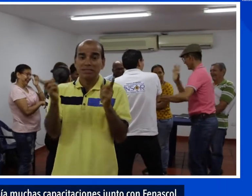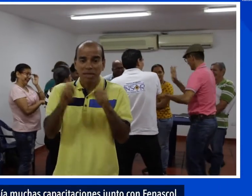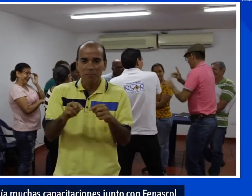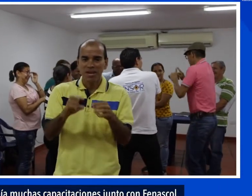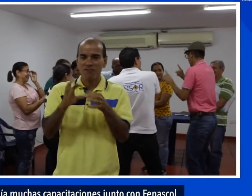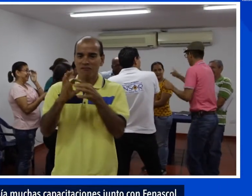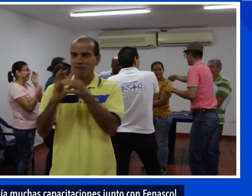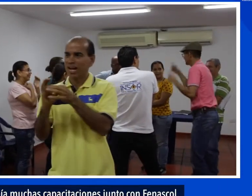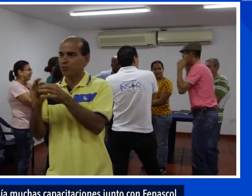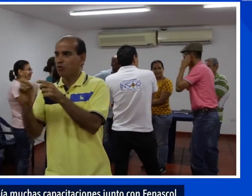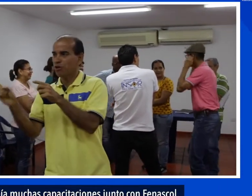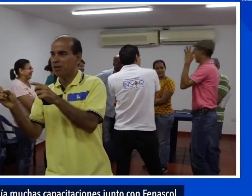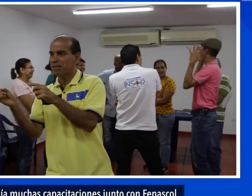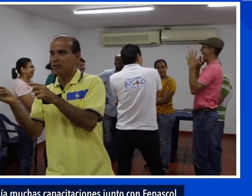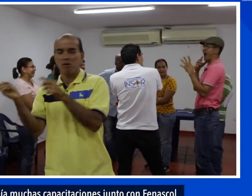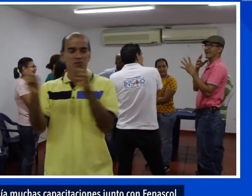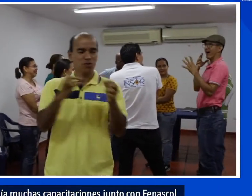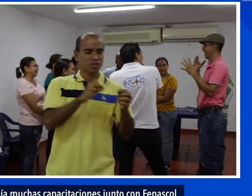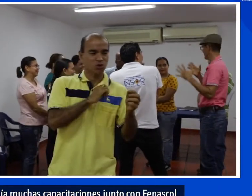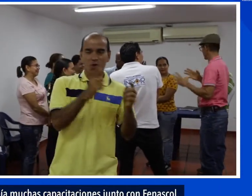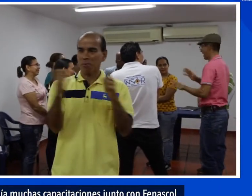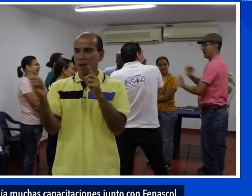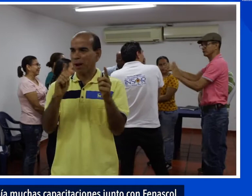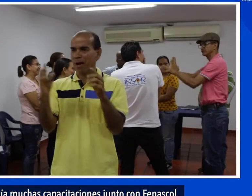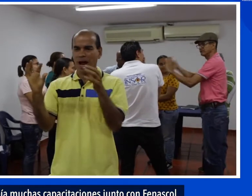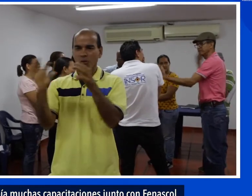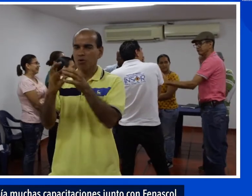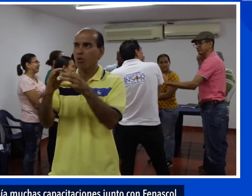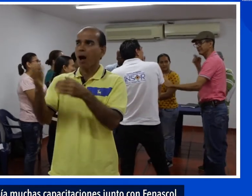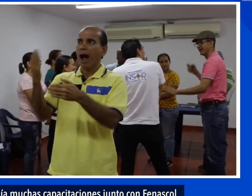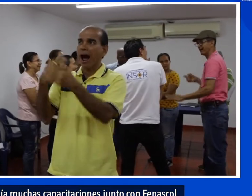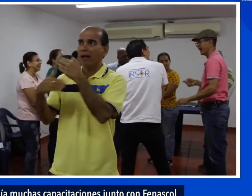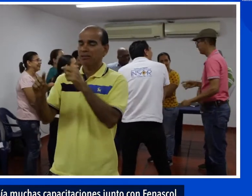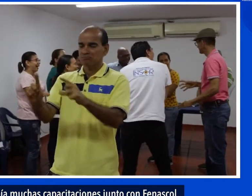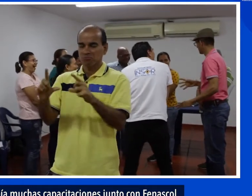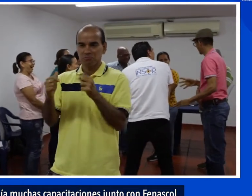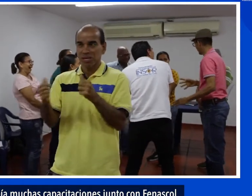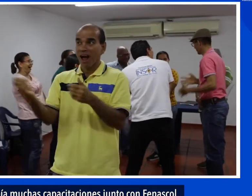Había muchas capacitaciones junto con FENASCOL.